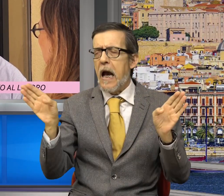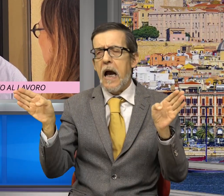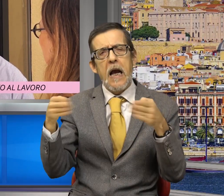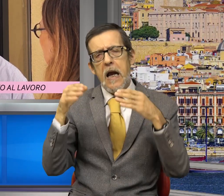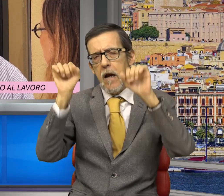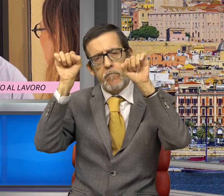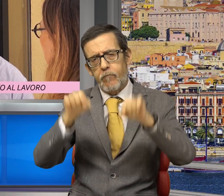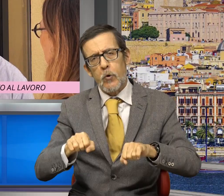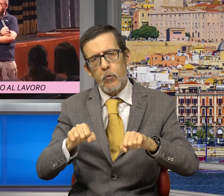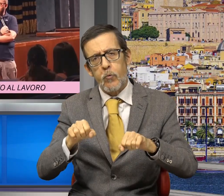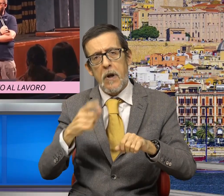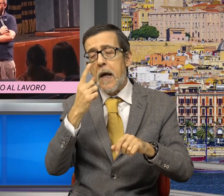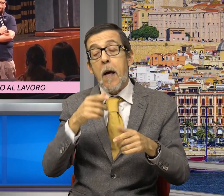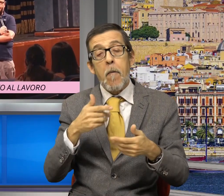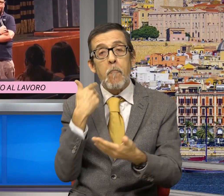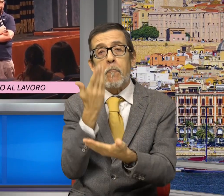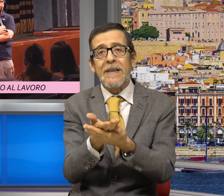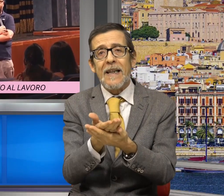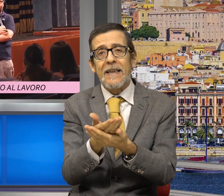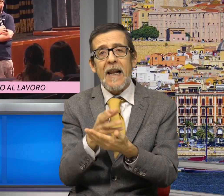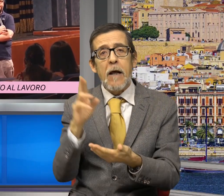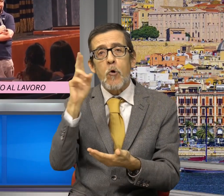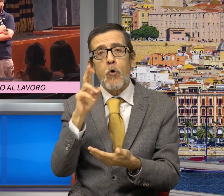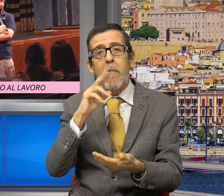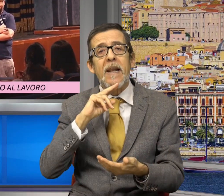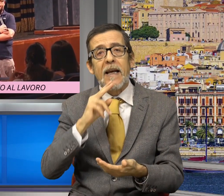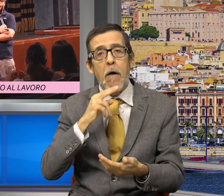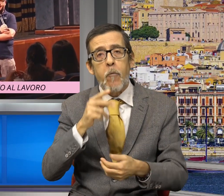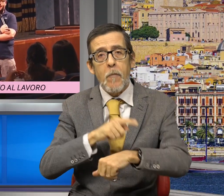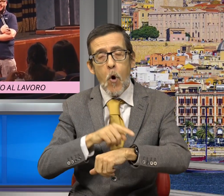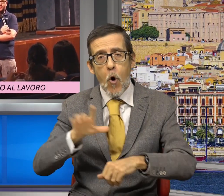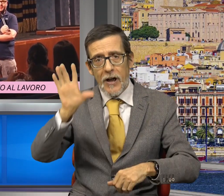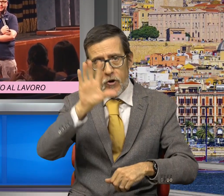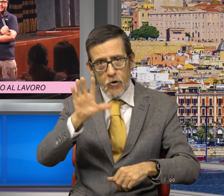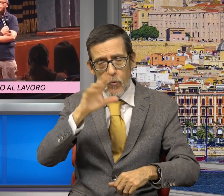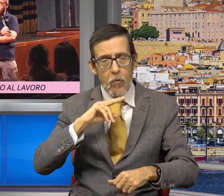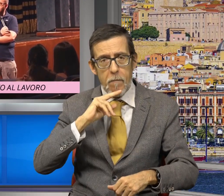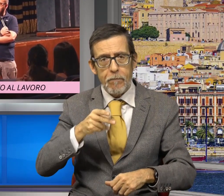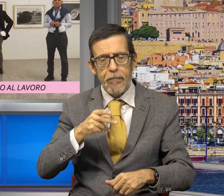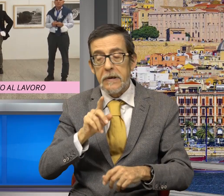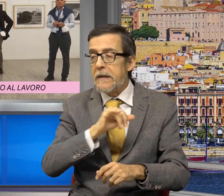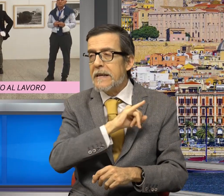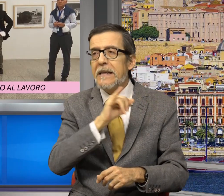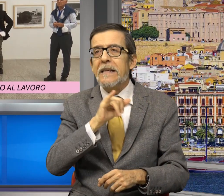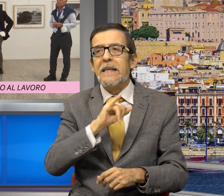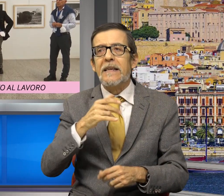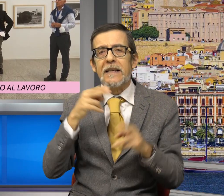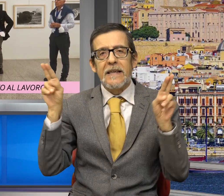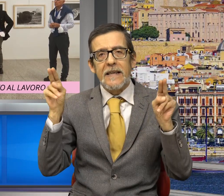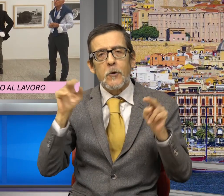anteprima assoluta il pomeriggio di domenica 17 novembre alle 17 al Teatro Centrale, sembrava non finire mai, che è l'esito della residenza Carbonia Cinema